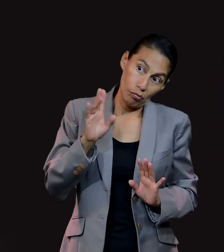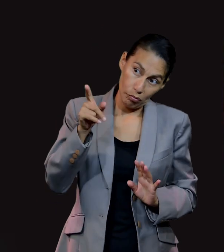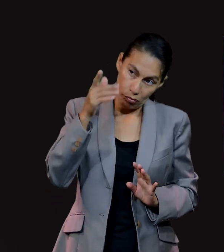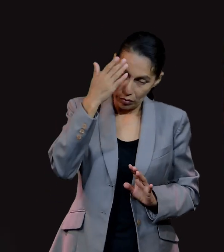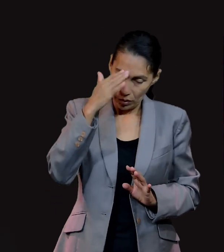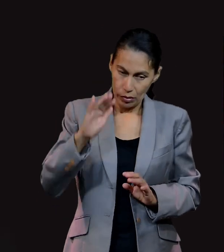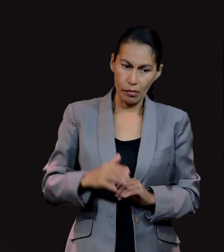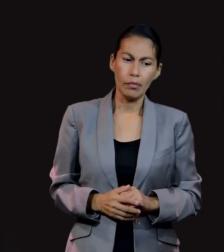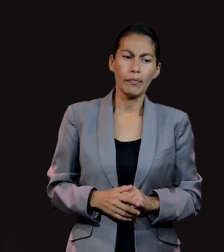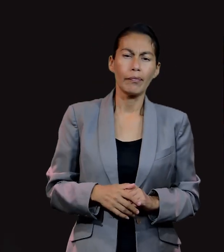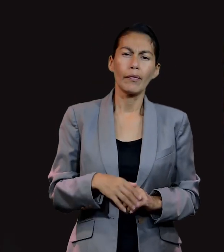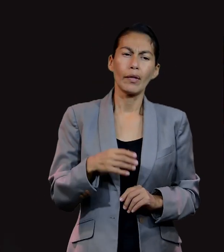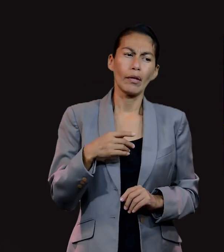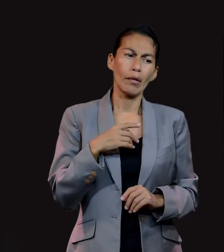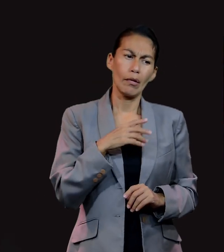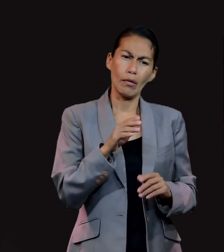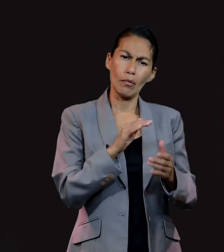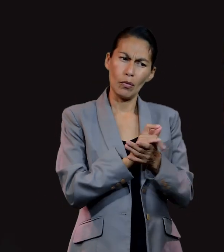un buen trabajo